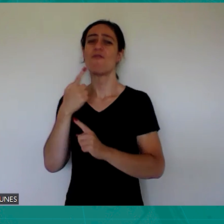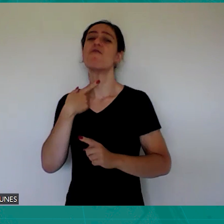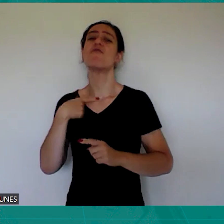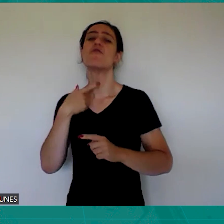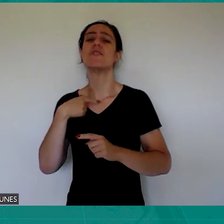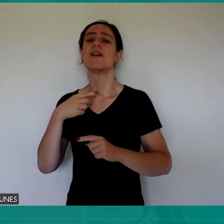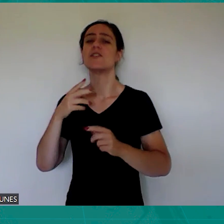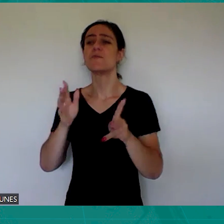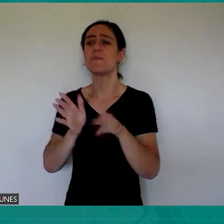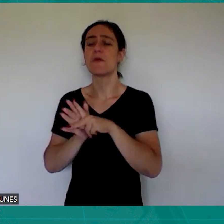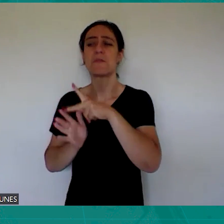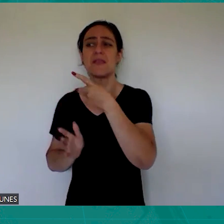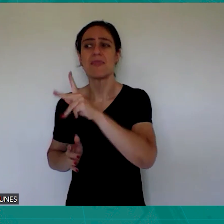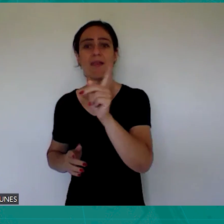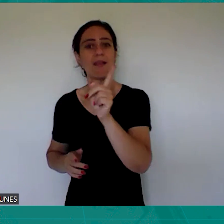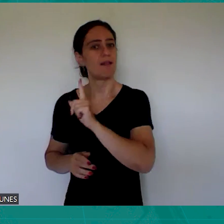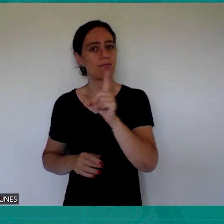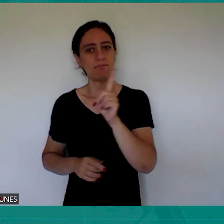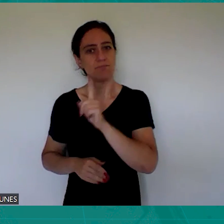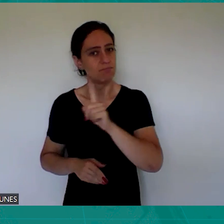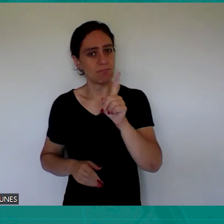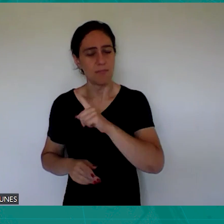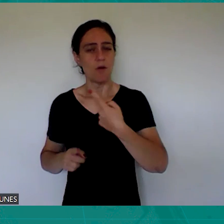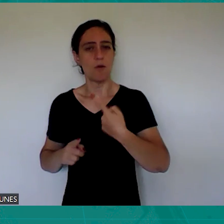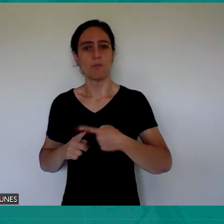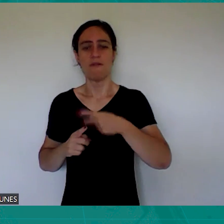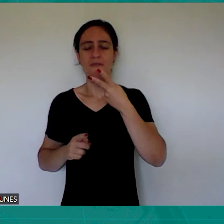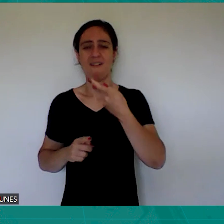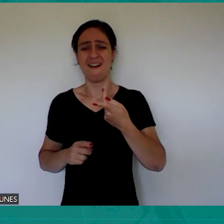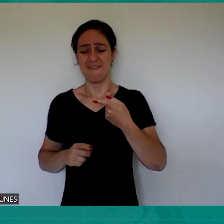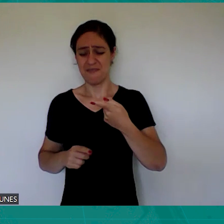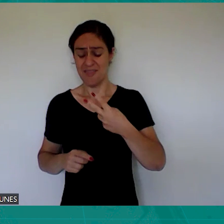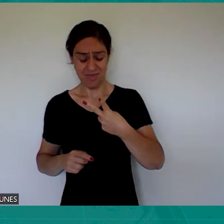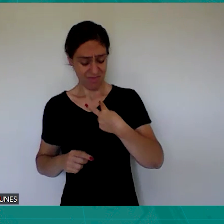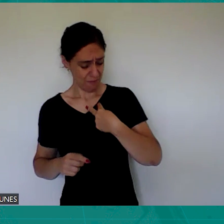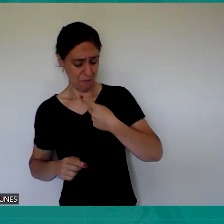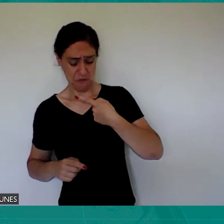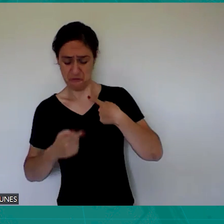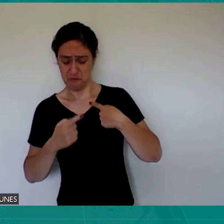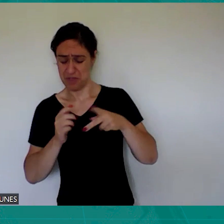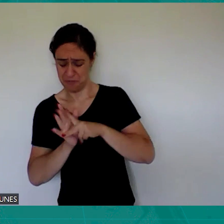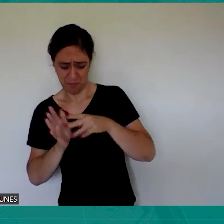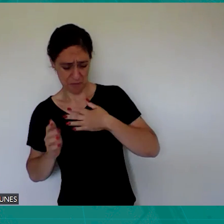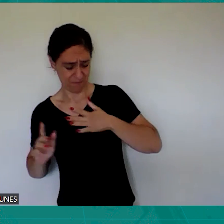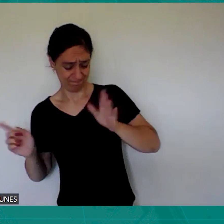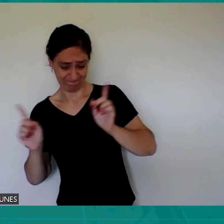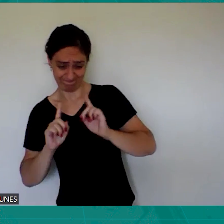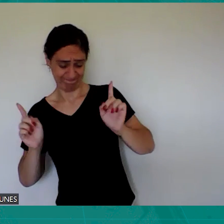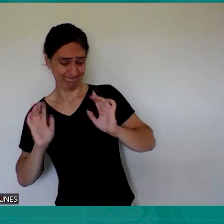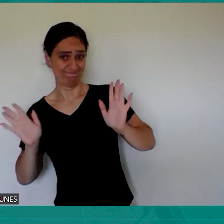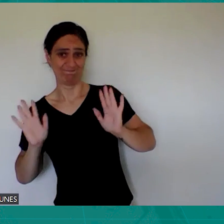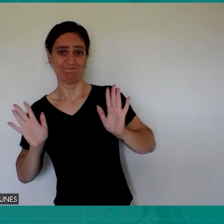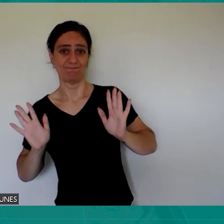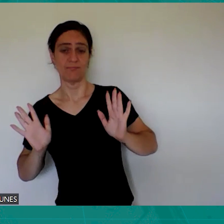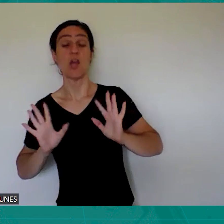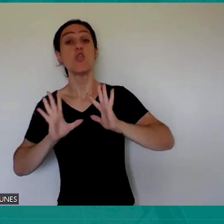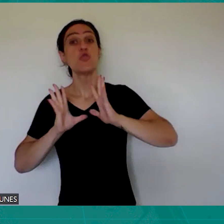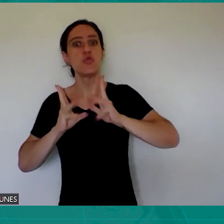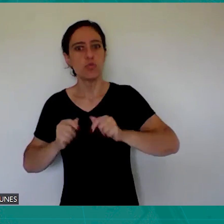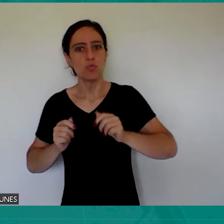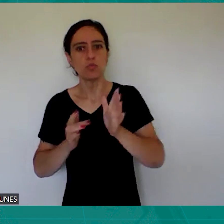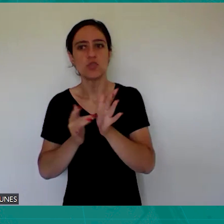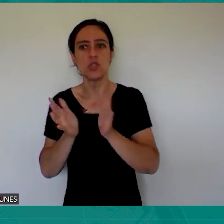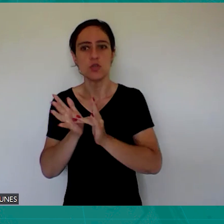fazer de mim mesmo. Então, tudo que ele fazia, quem era o autor das obras é o